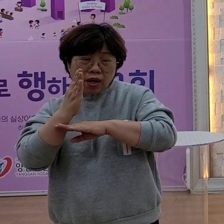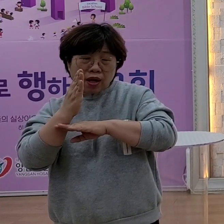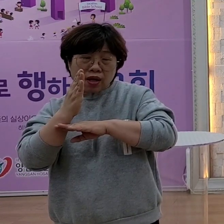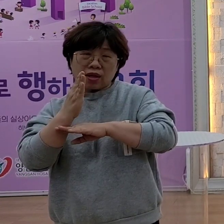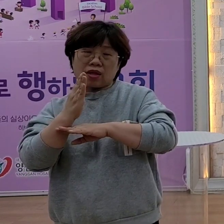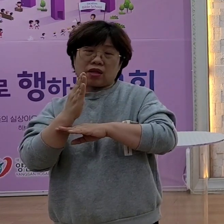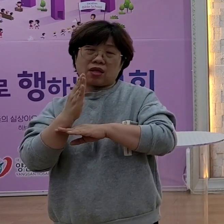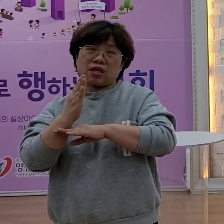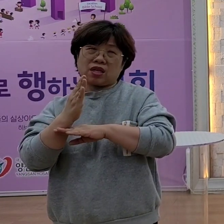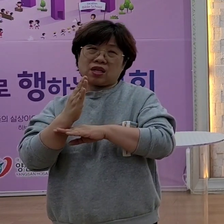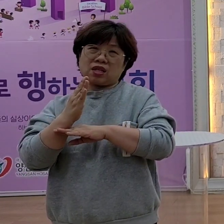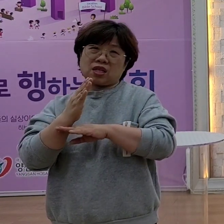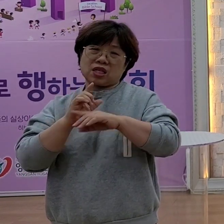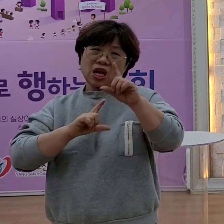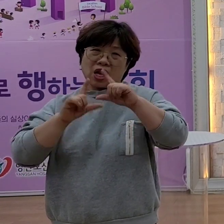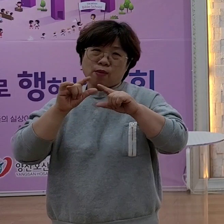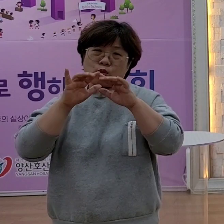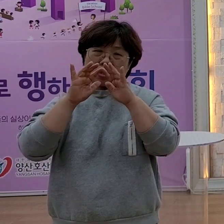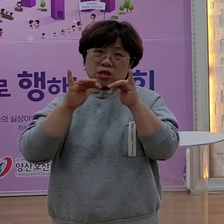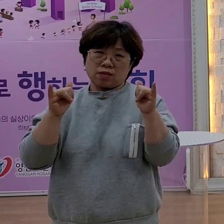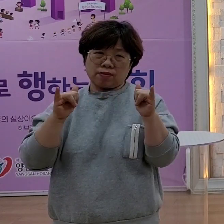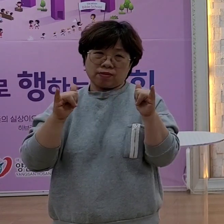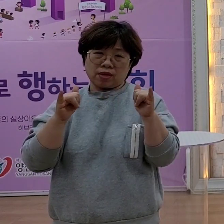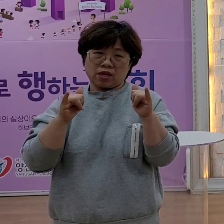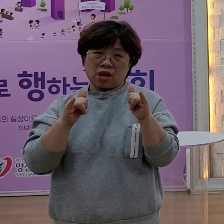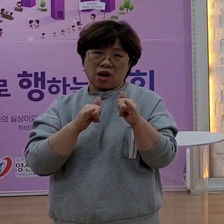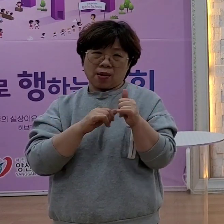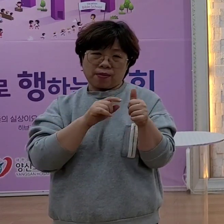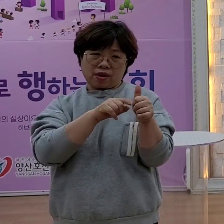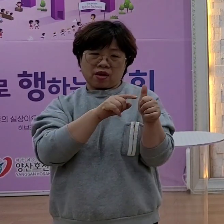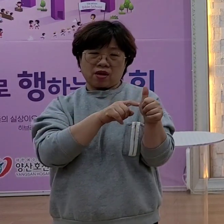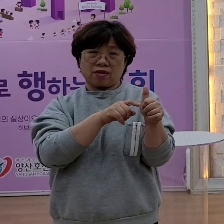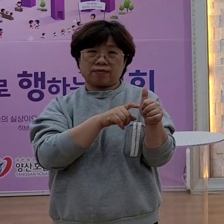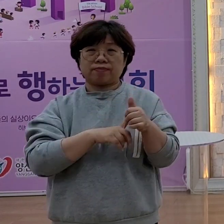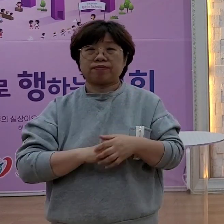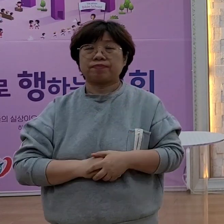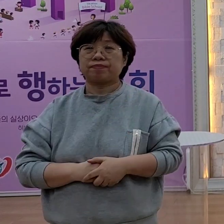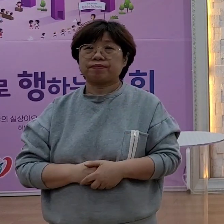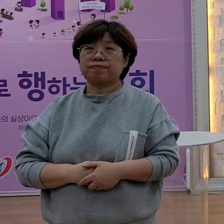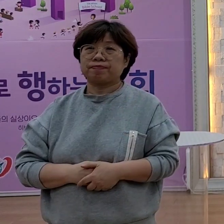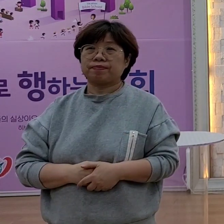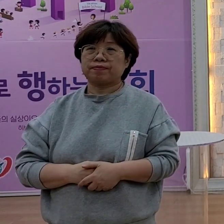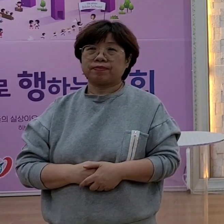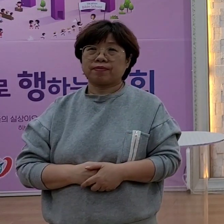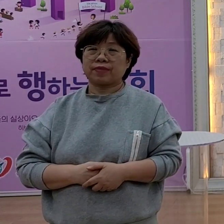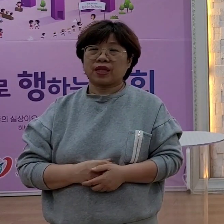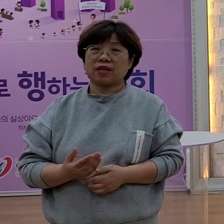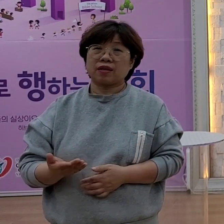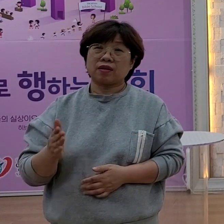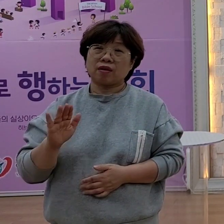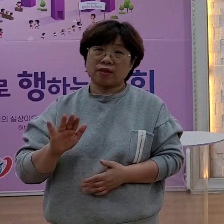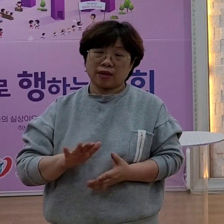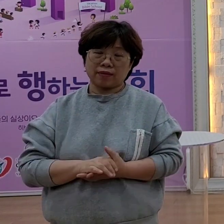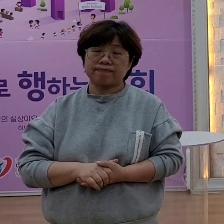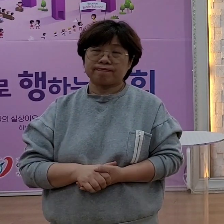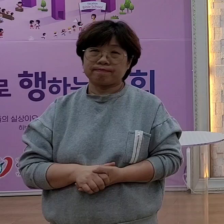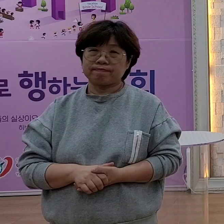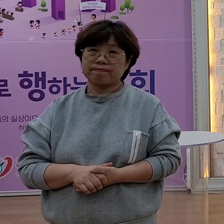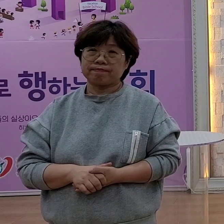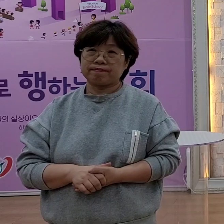거예요. 이것을 스티브 잡스가 분명히 보여주는 모델이었다는 것이죠. 여러분 그런데